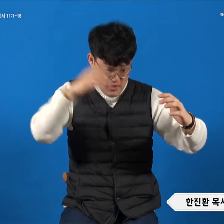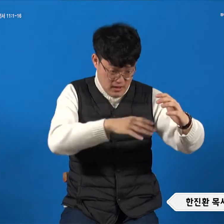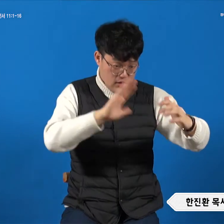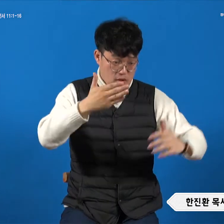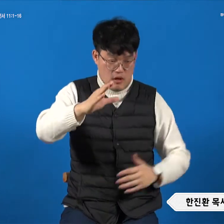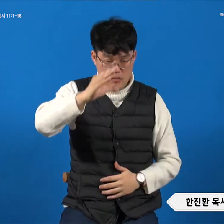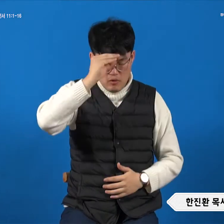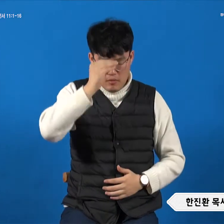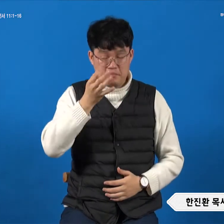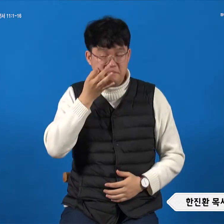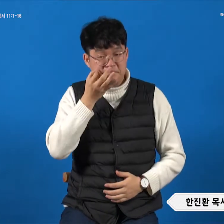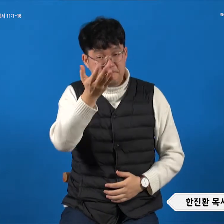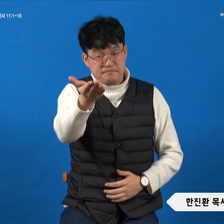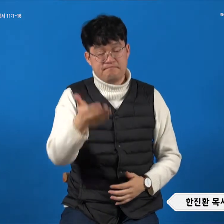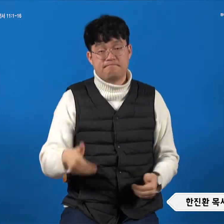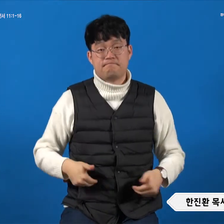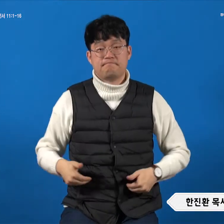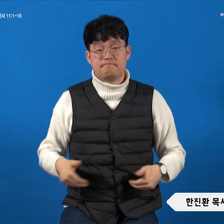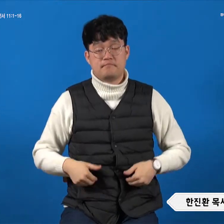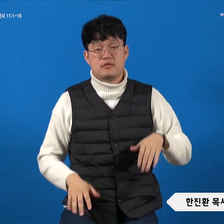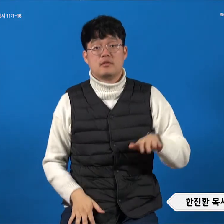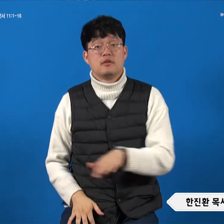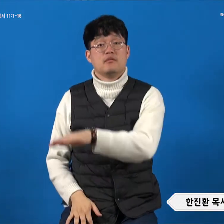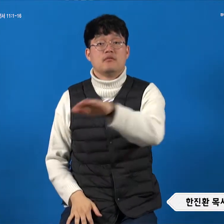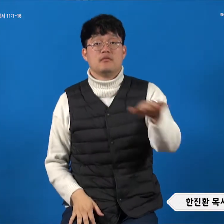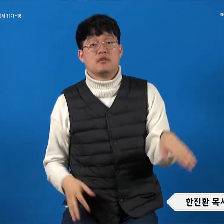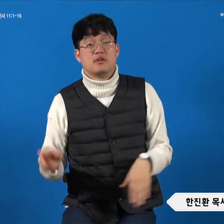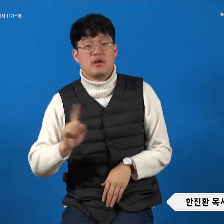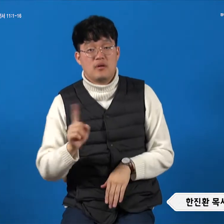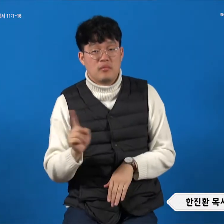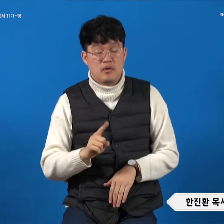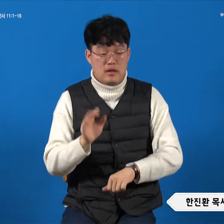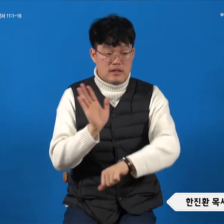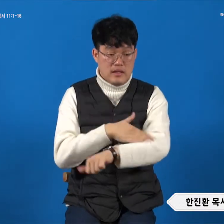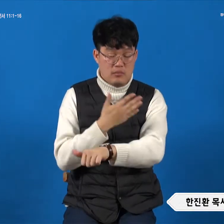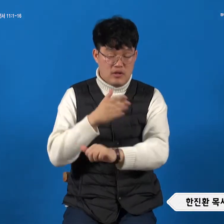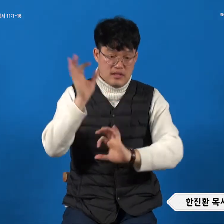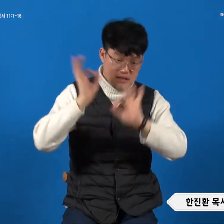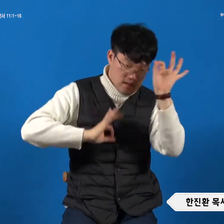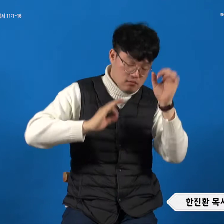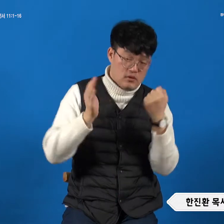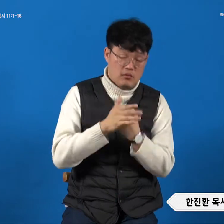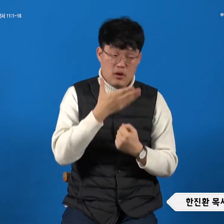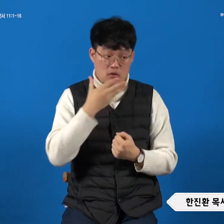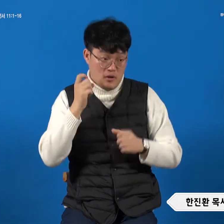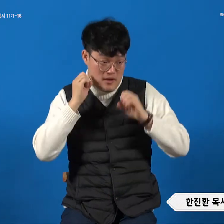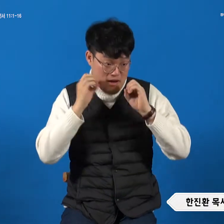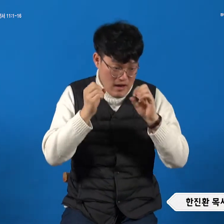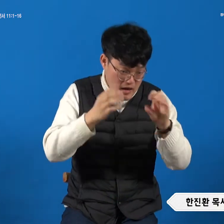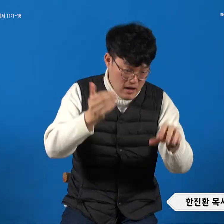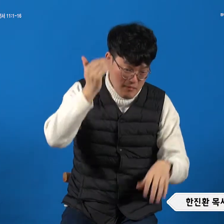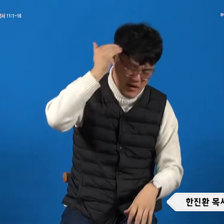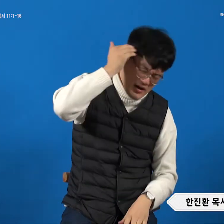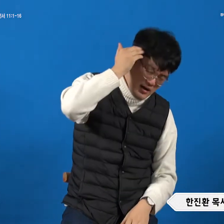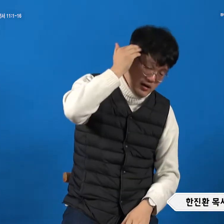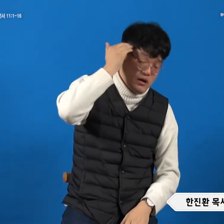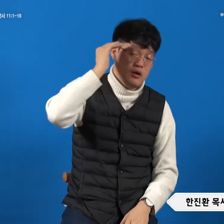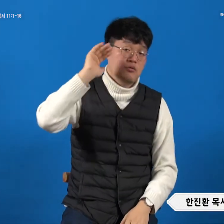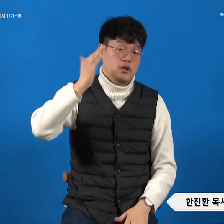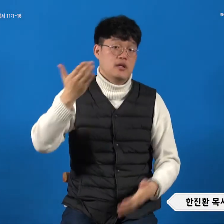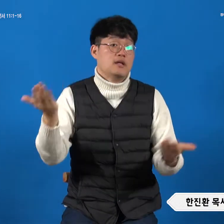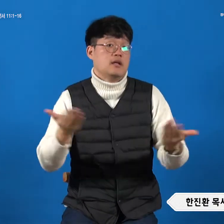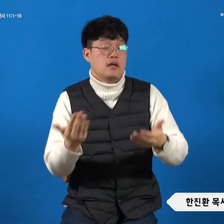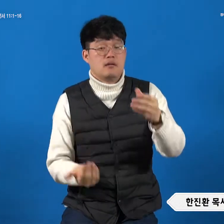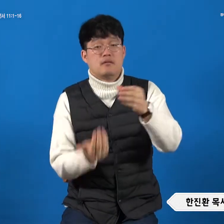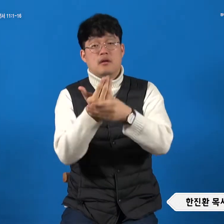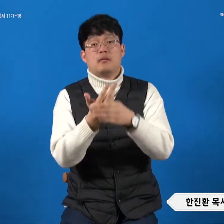빛이 되어야 되고 모범이 되어야 됩니다. 우리의 어설픈 행동으로 인해서 복음 전파에 지장을